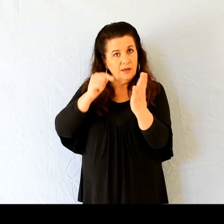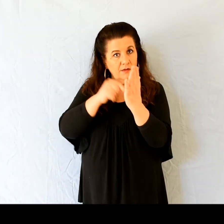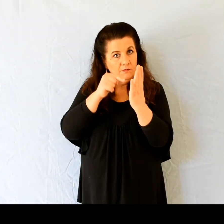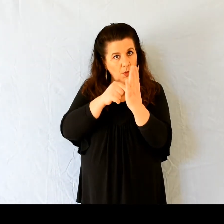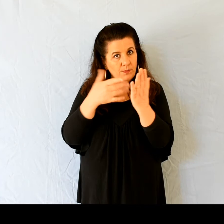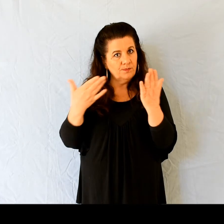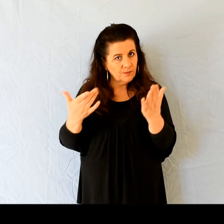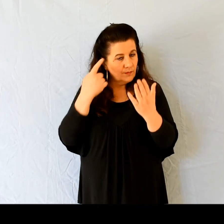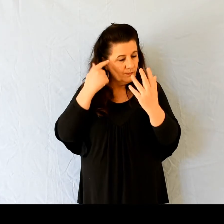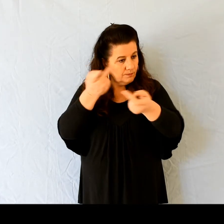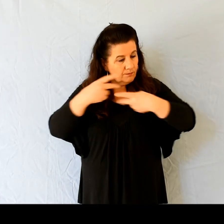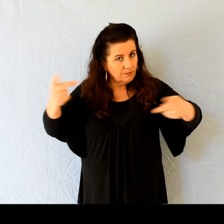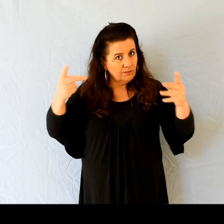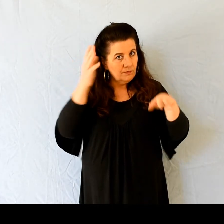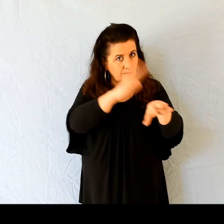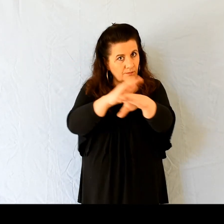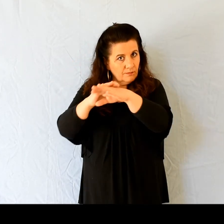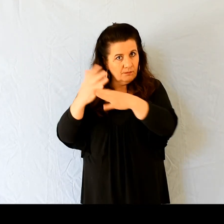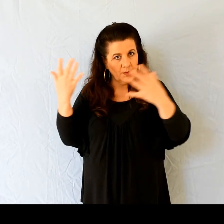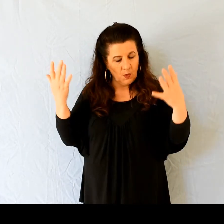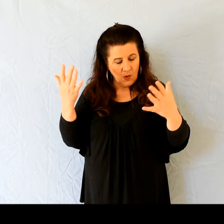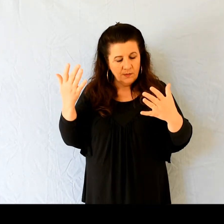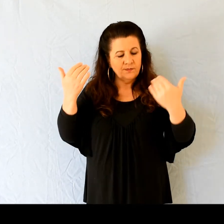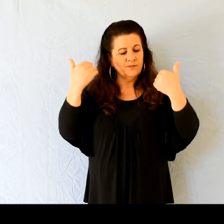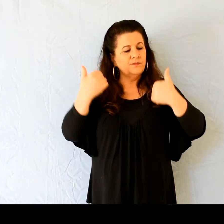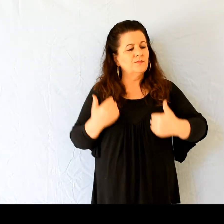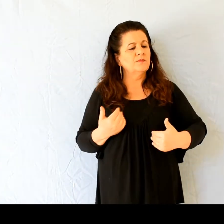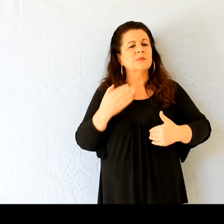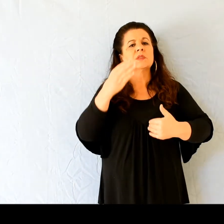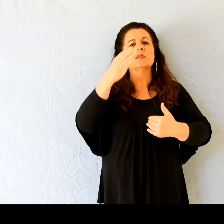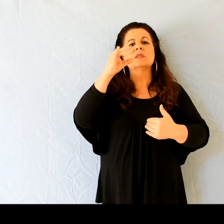ainsi parle Cyrus, roi de Perse.